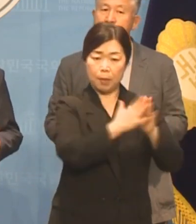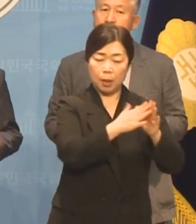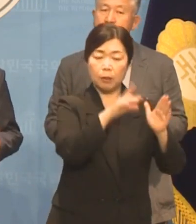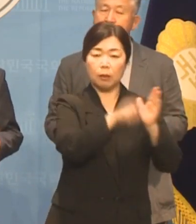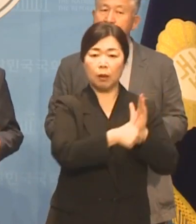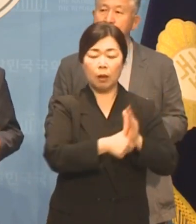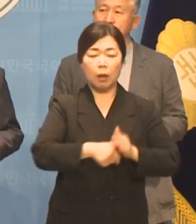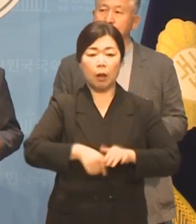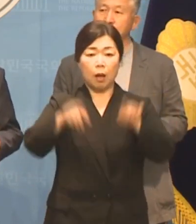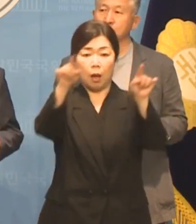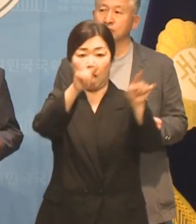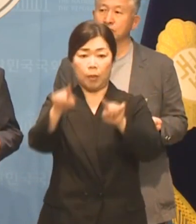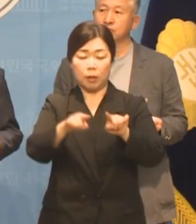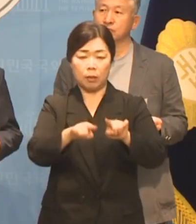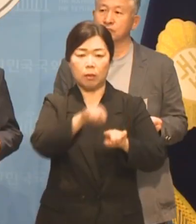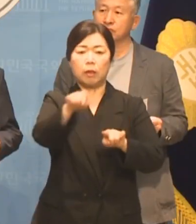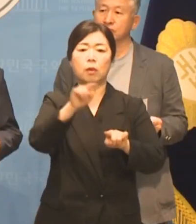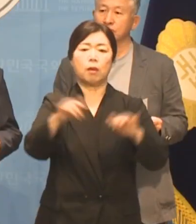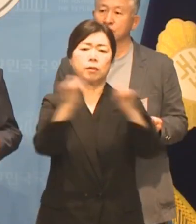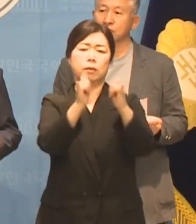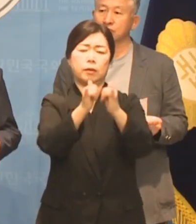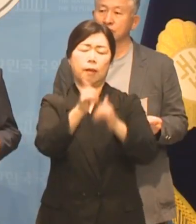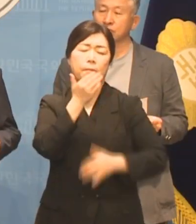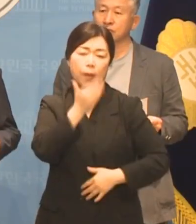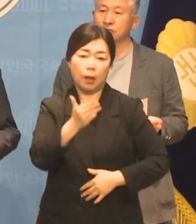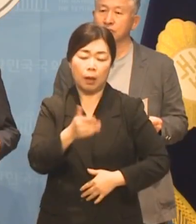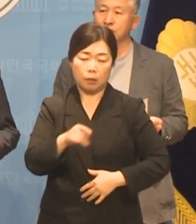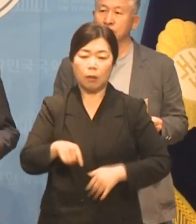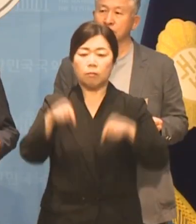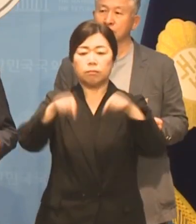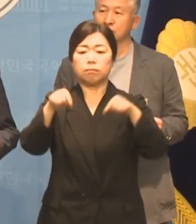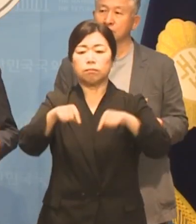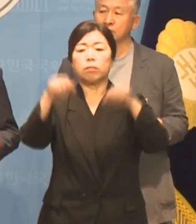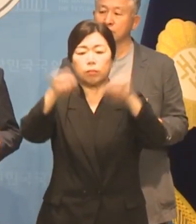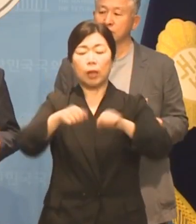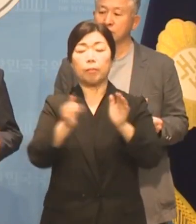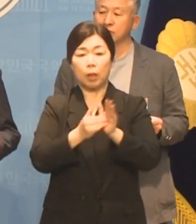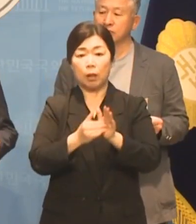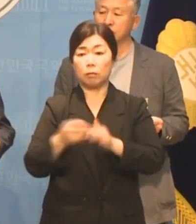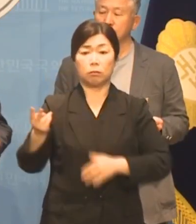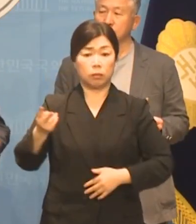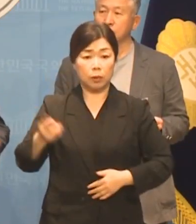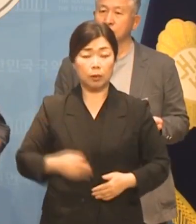한반도를 전장할 수 있다는 가능성에 대해서 협의한 것으로 알려져 있습니다.